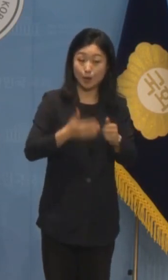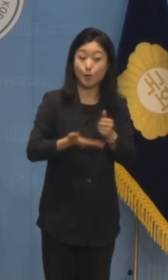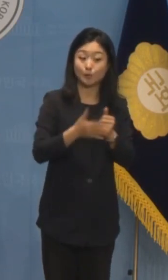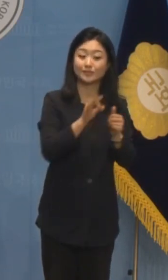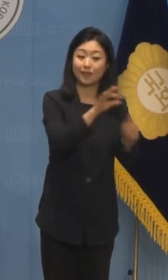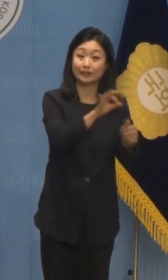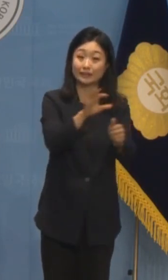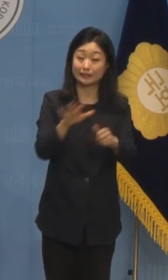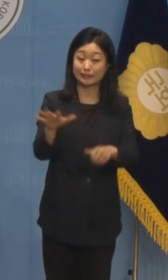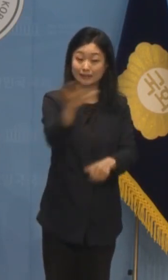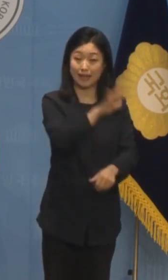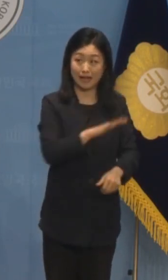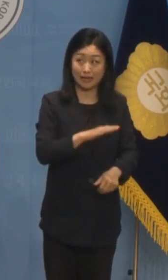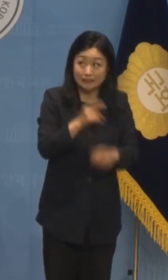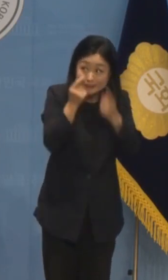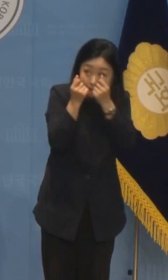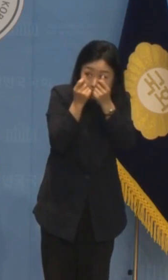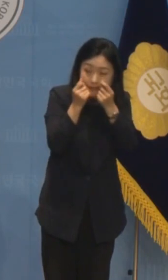때문 아니겠습니까?